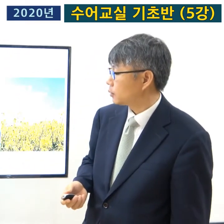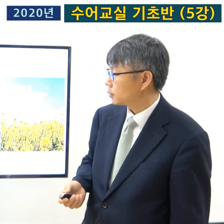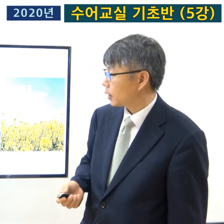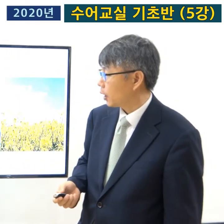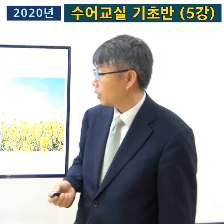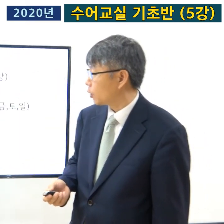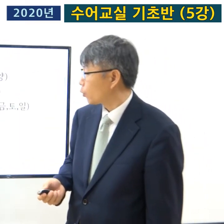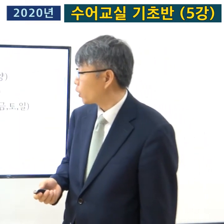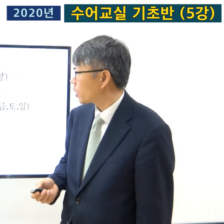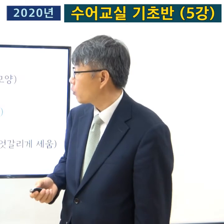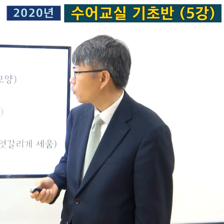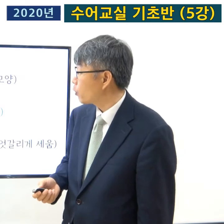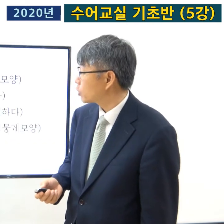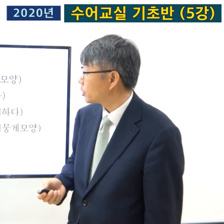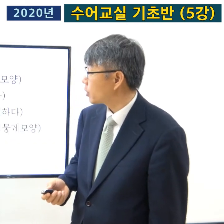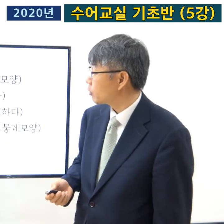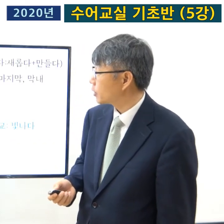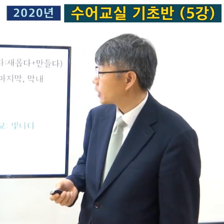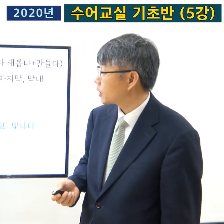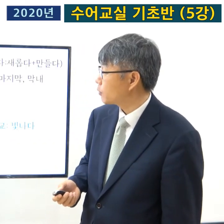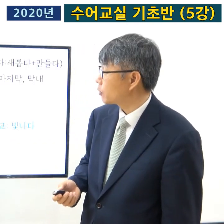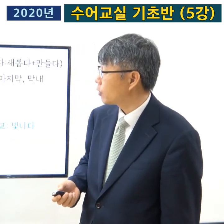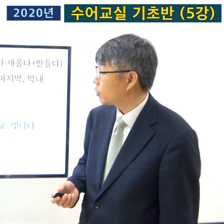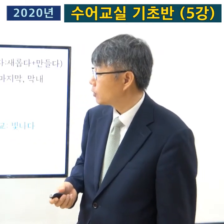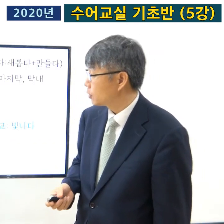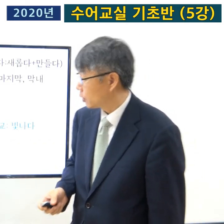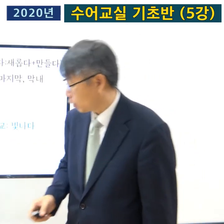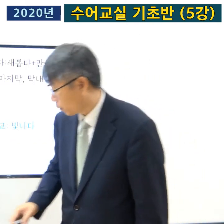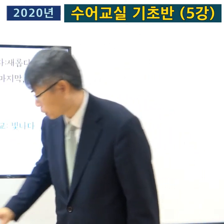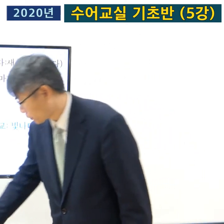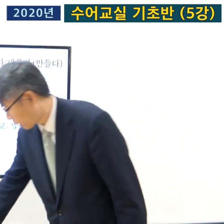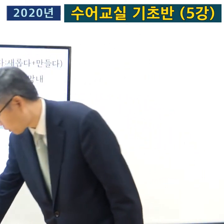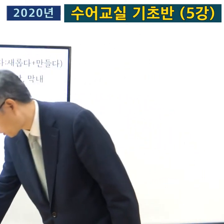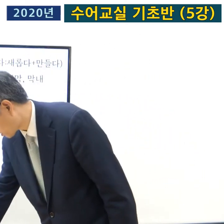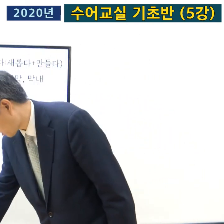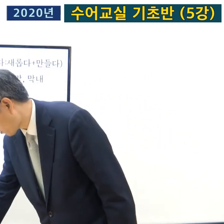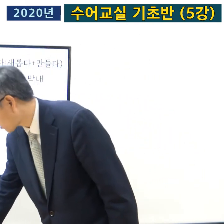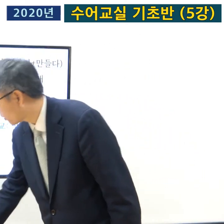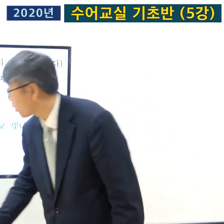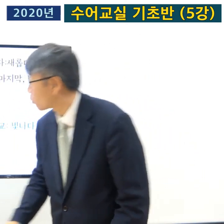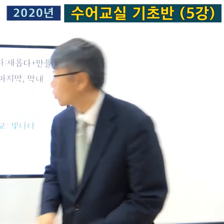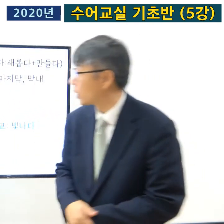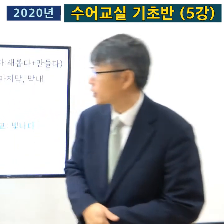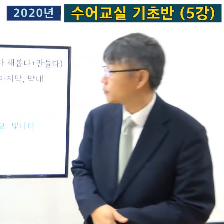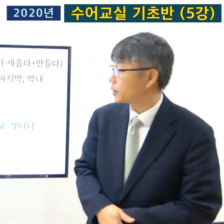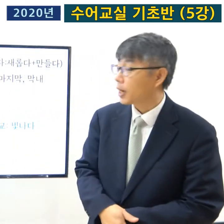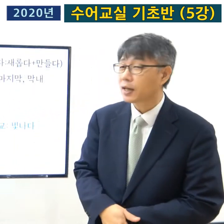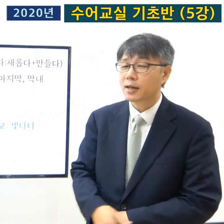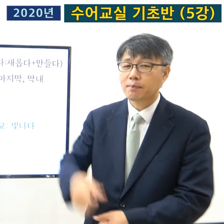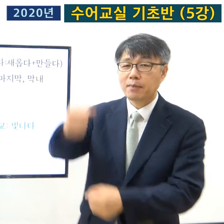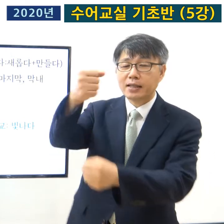자, 고양이 봉 배우기 전에요. 다시 한 번 더 복습을 한 번만 더 해보도록 하겠습니다.